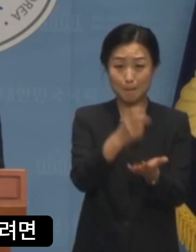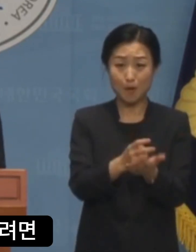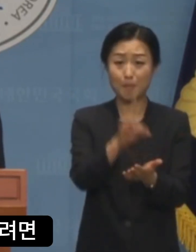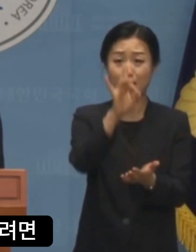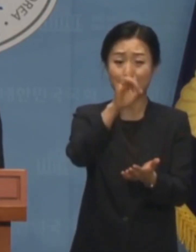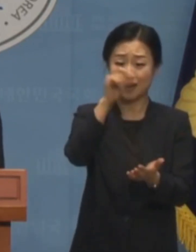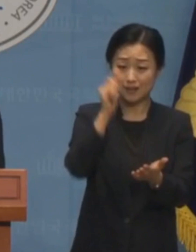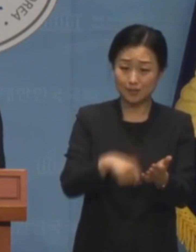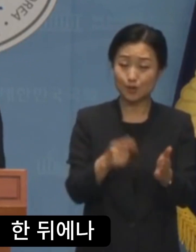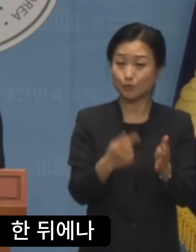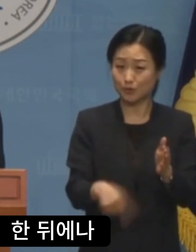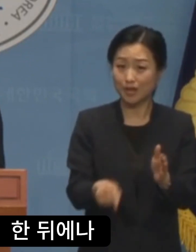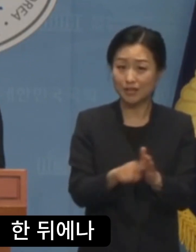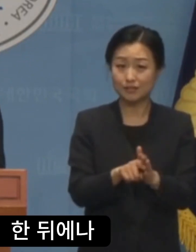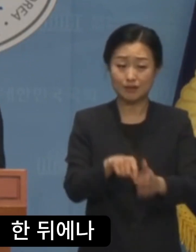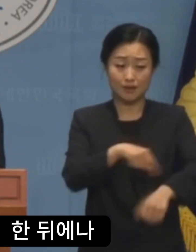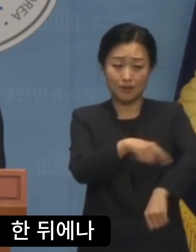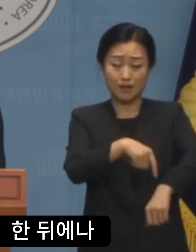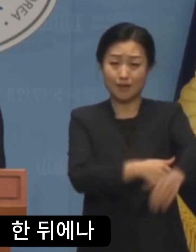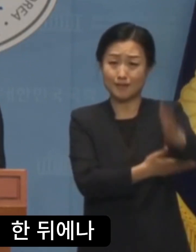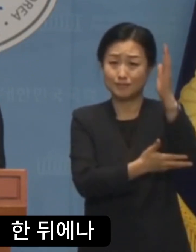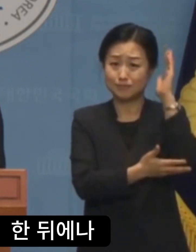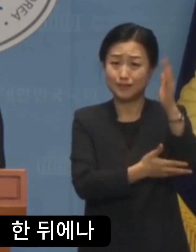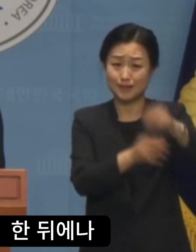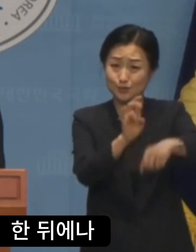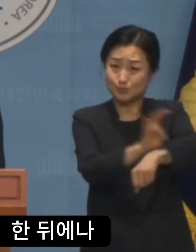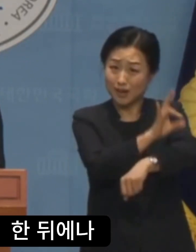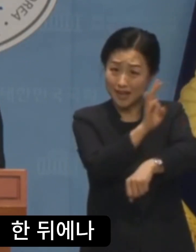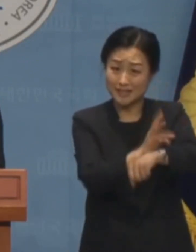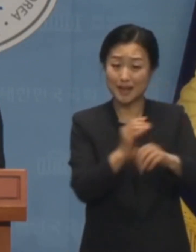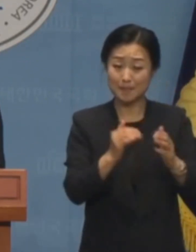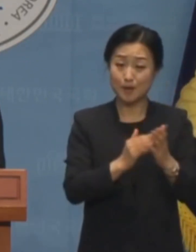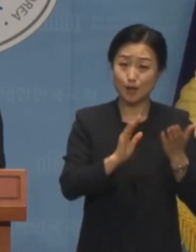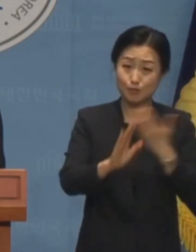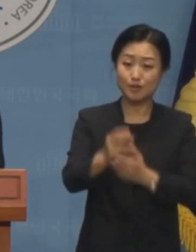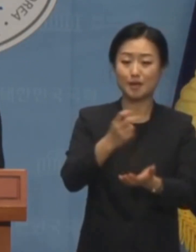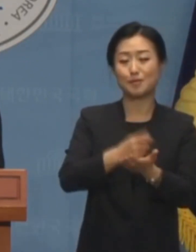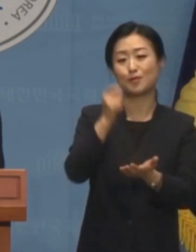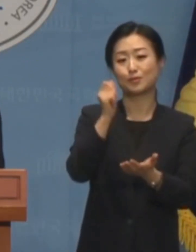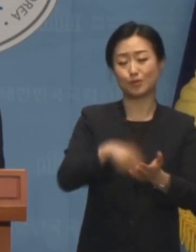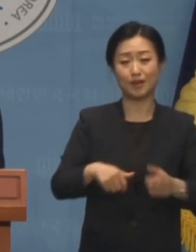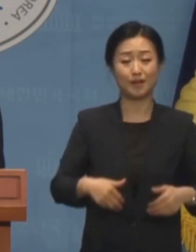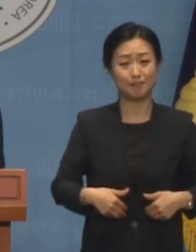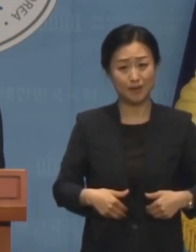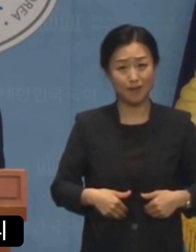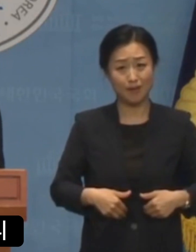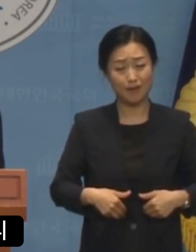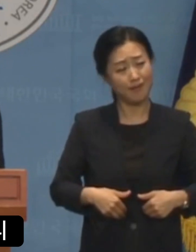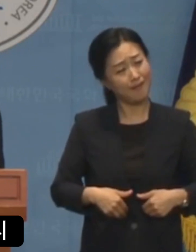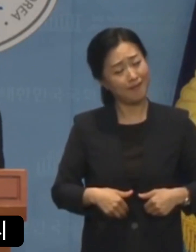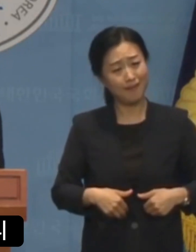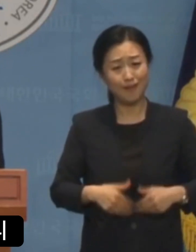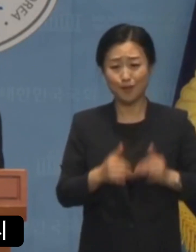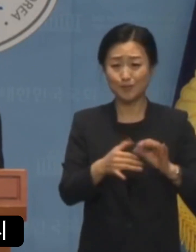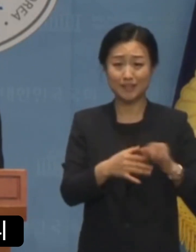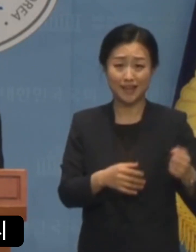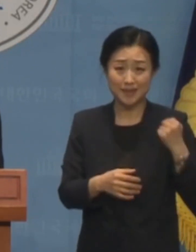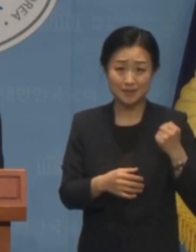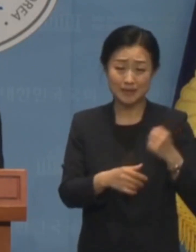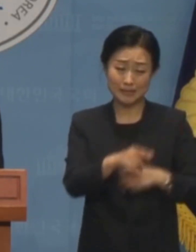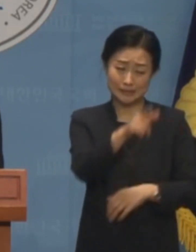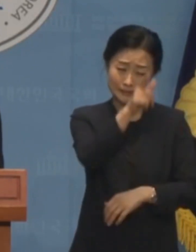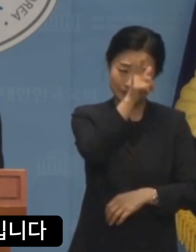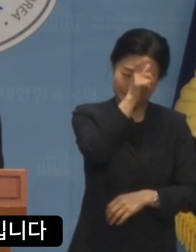하나를 처리하려면 무제한 토론을 24시간 한 뒤에나 가능합니다. 국민의힘이